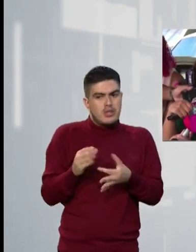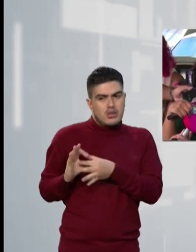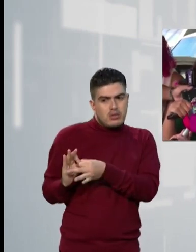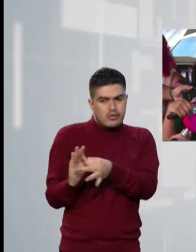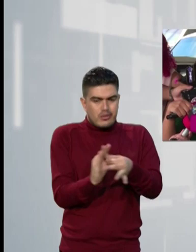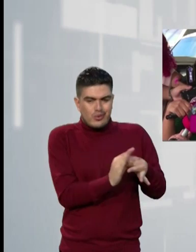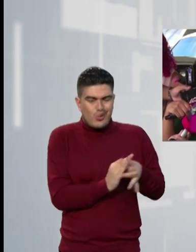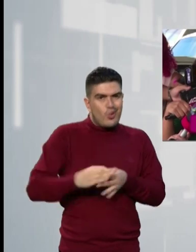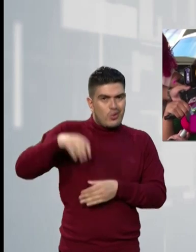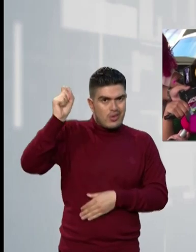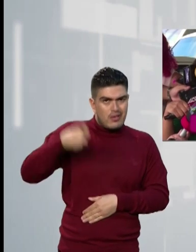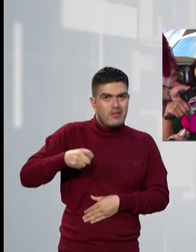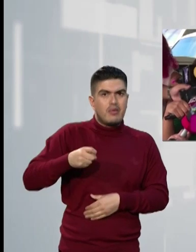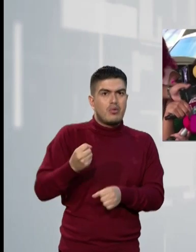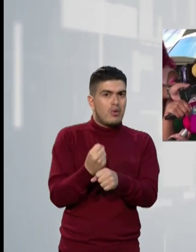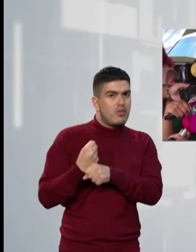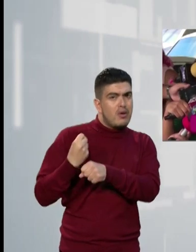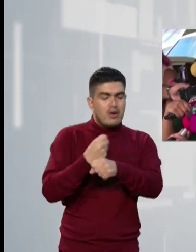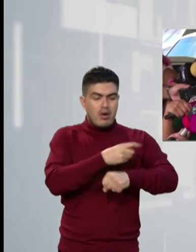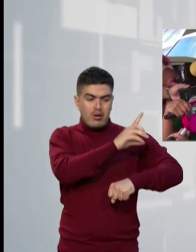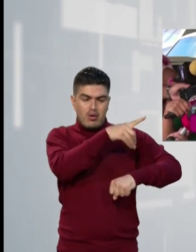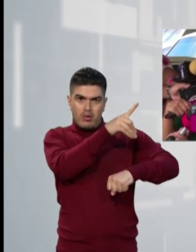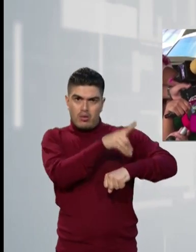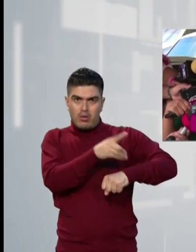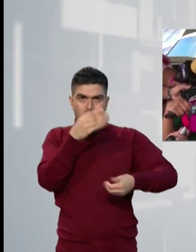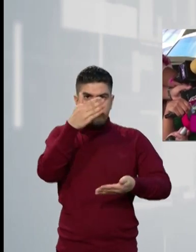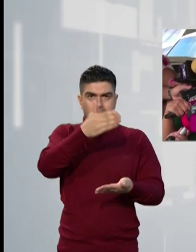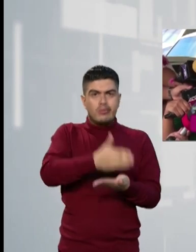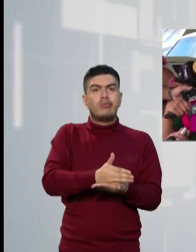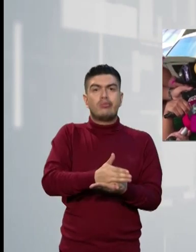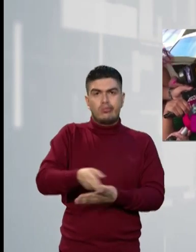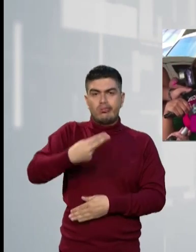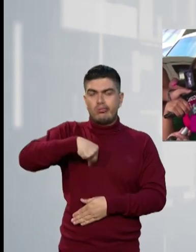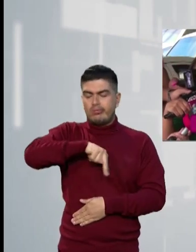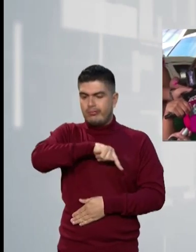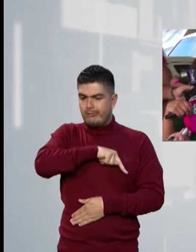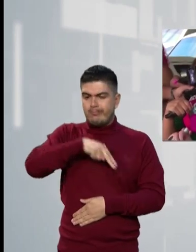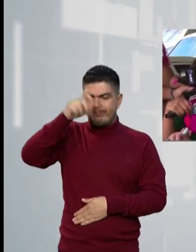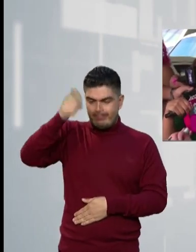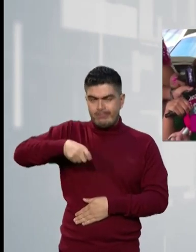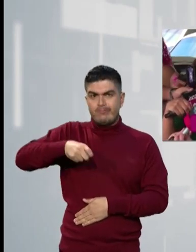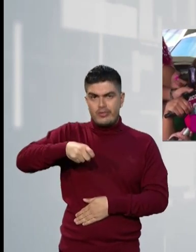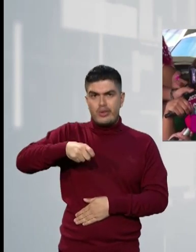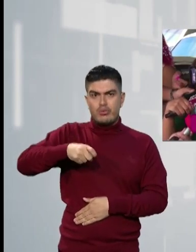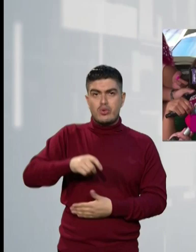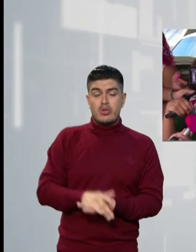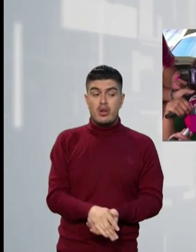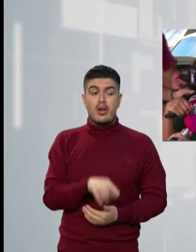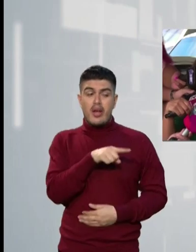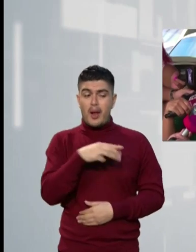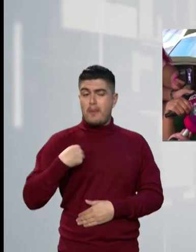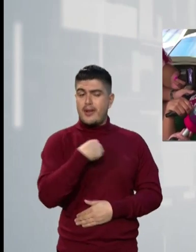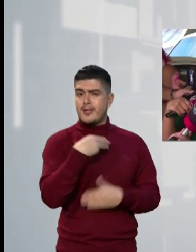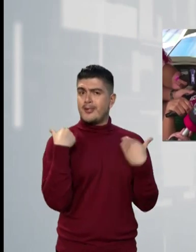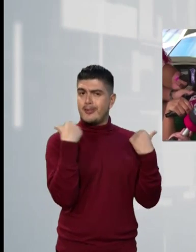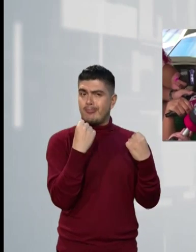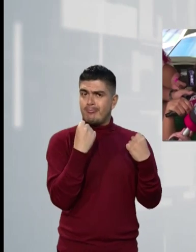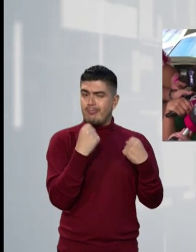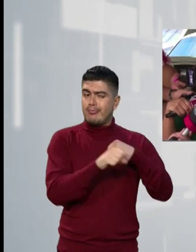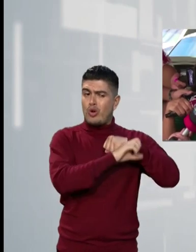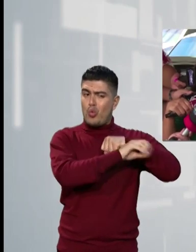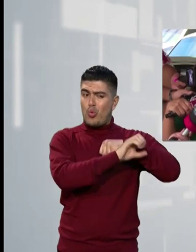el cuello de botella para el dengue Ahí es donde tenemos que hacer hincapié y salud pública tiene que hacer hincapié en la